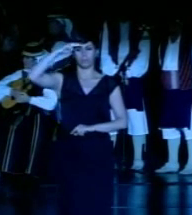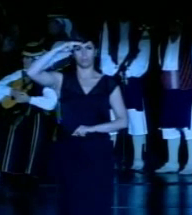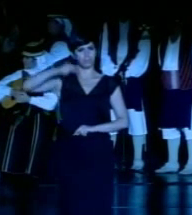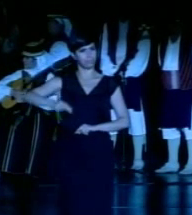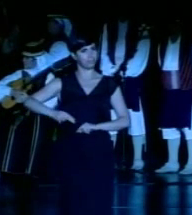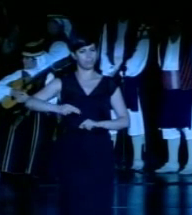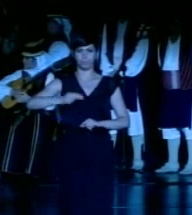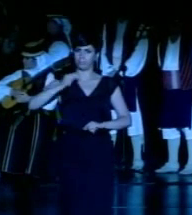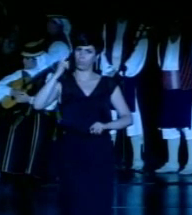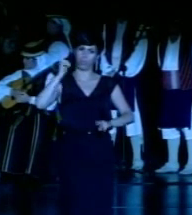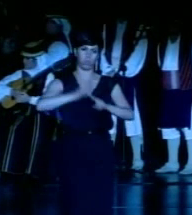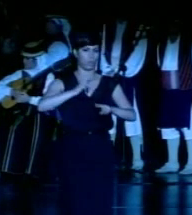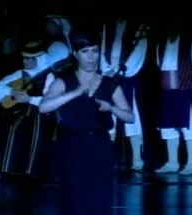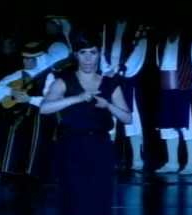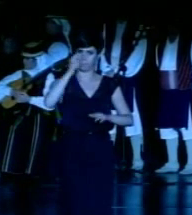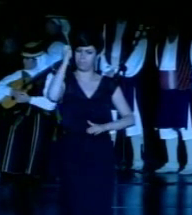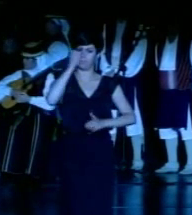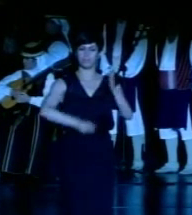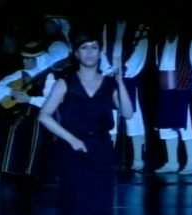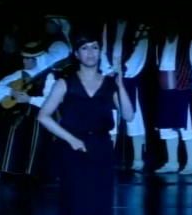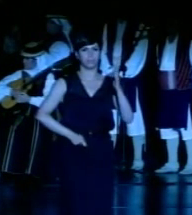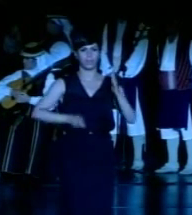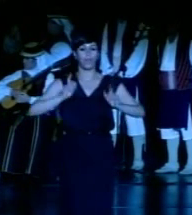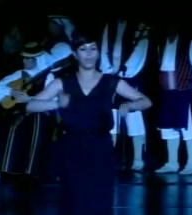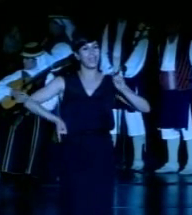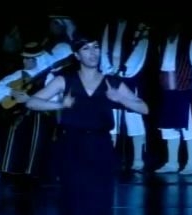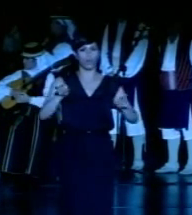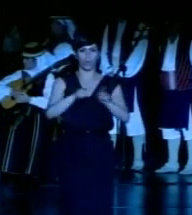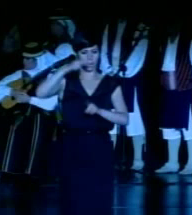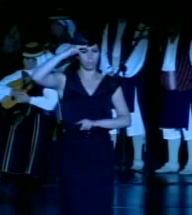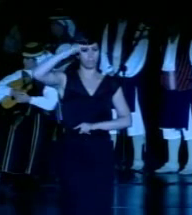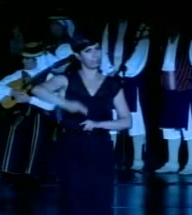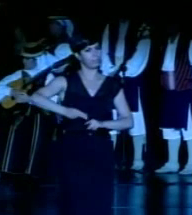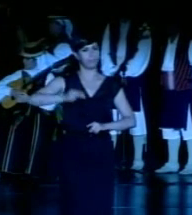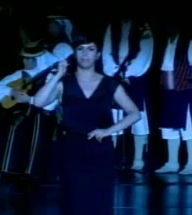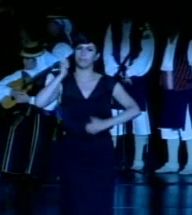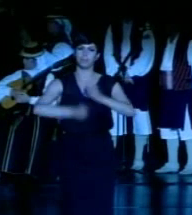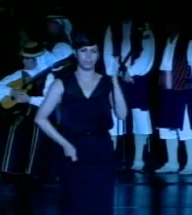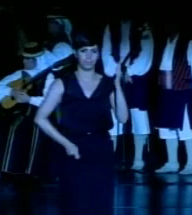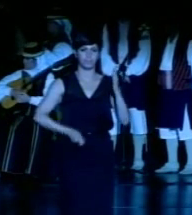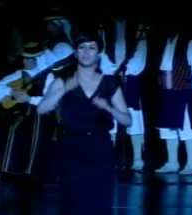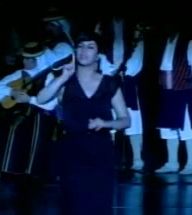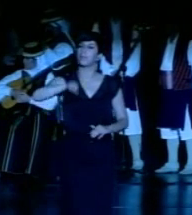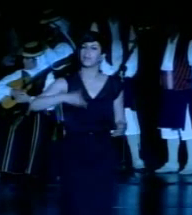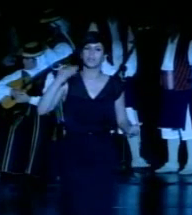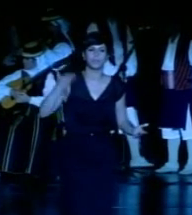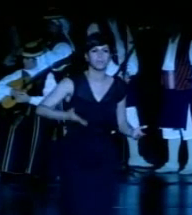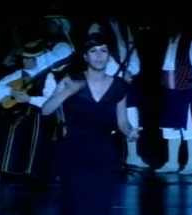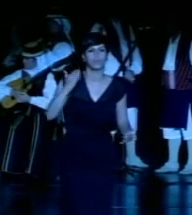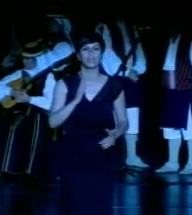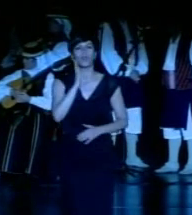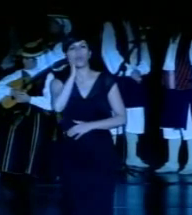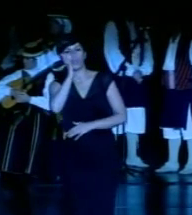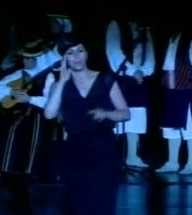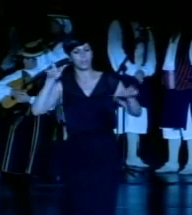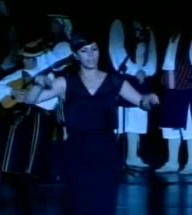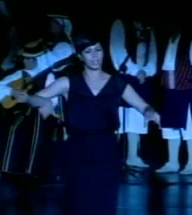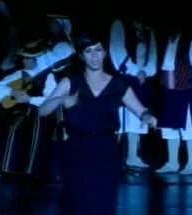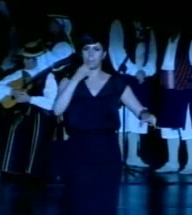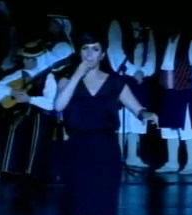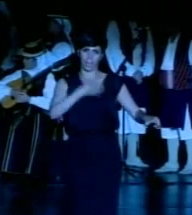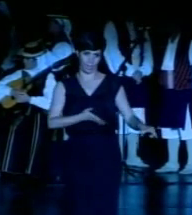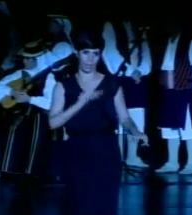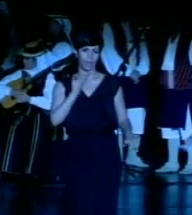muy férrea por parte de sus directores, y también dan mucha importancia el que el alojamiento sea el adecuado para